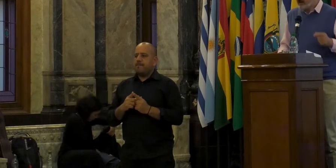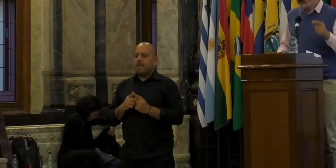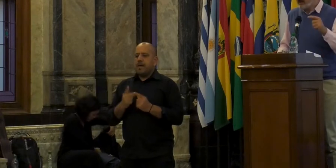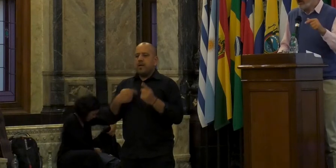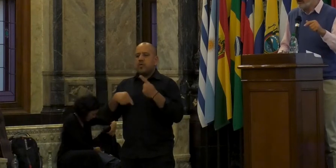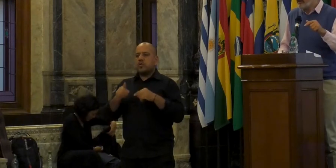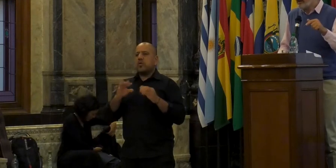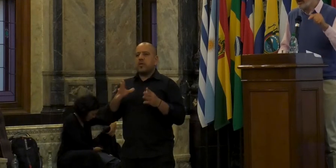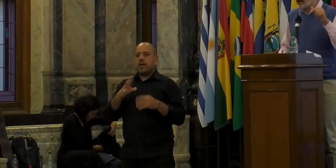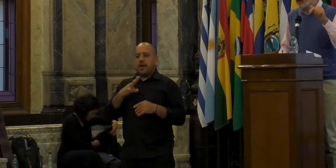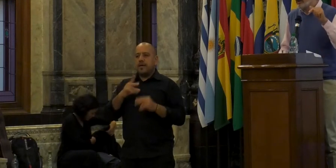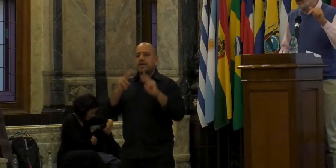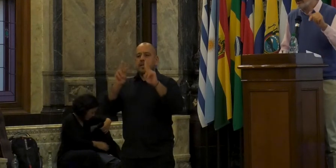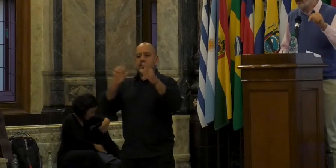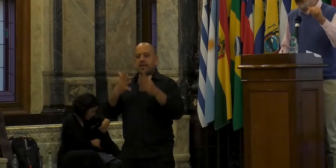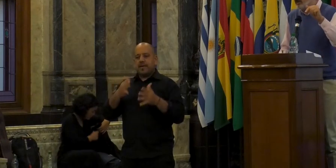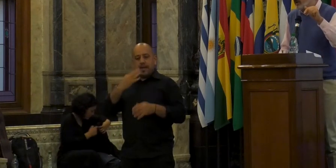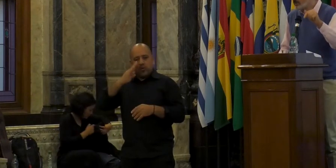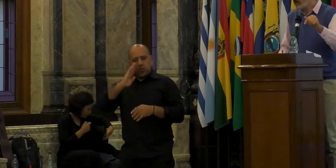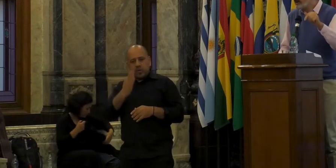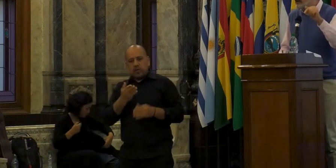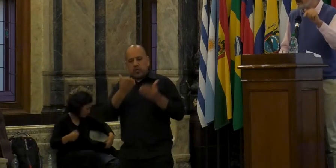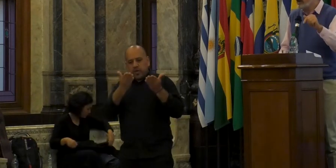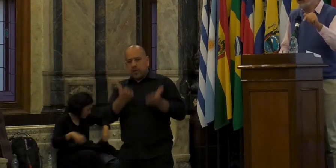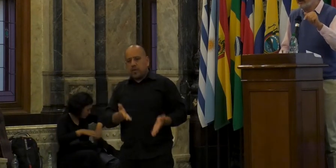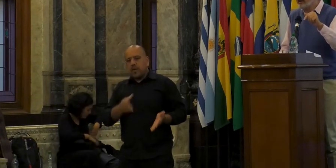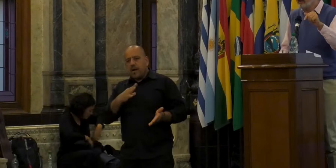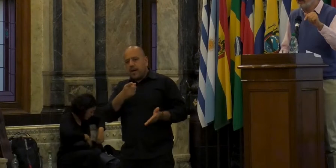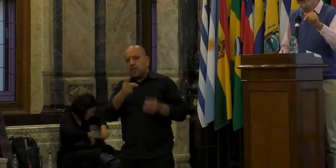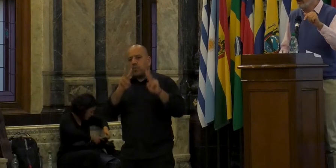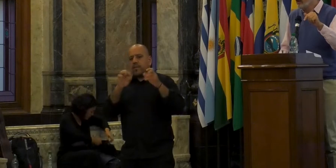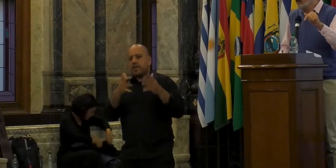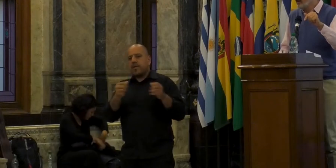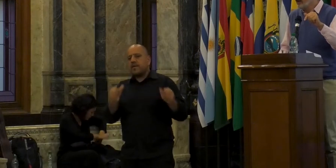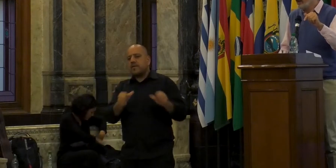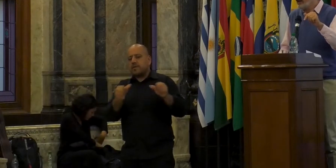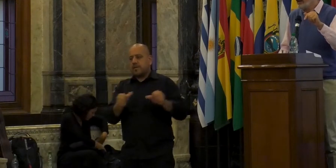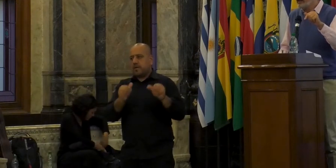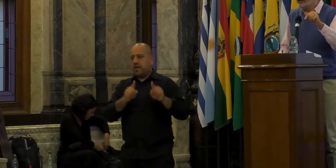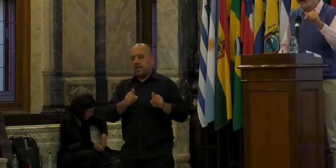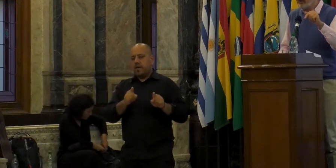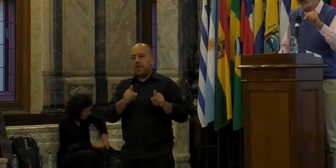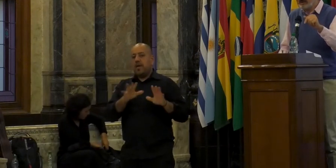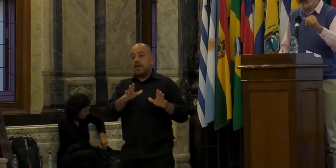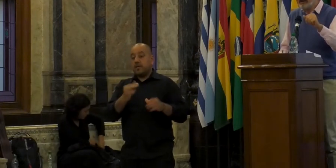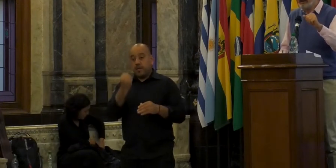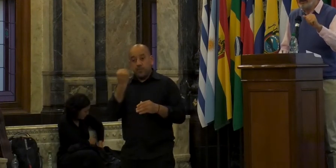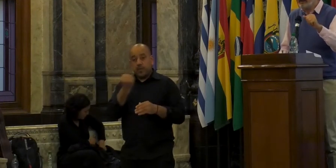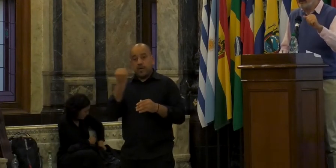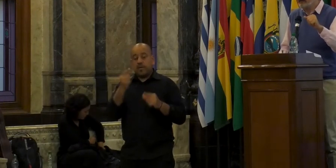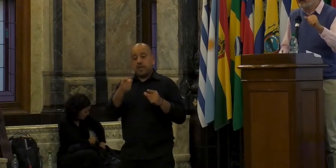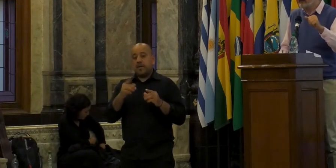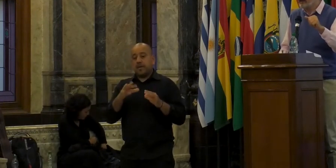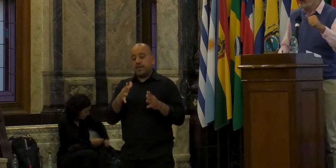Así que lo que está en juego también es el reconocimiento de que lo que ocurre ahí en términos de acción es tan importante y